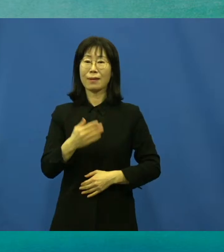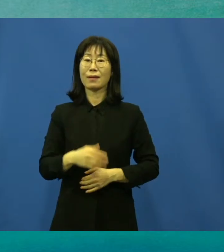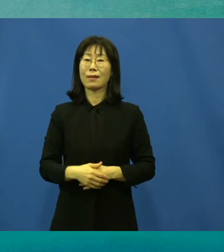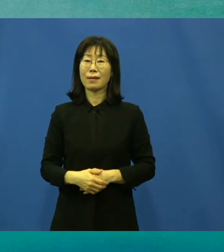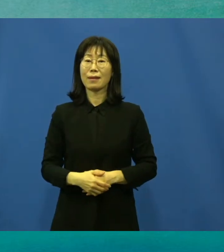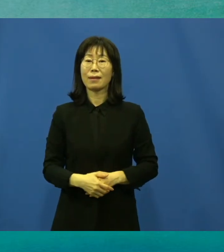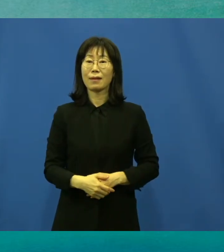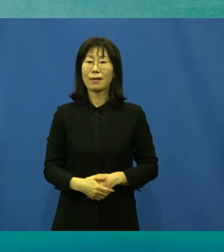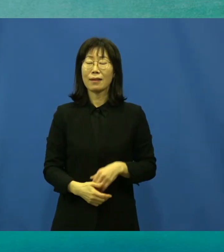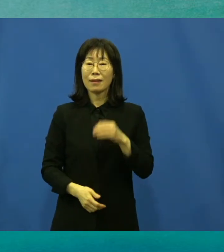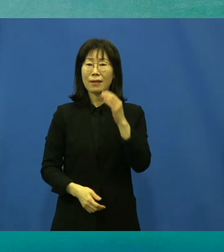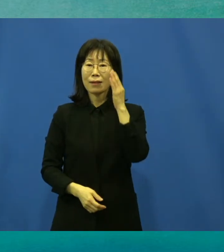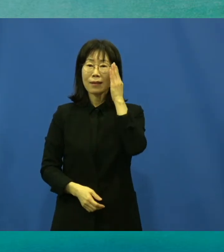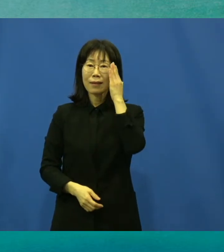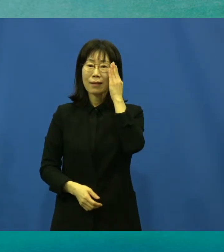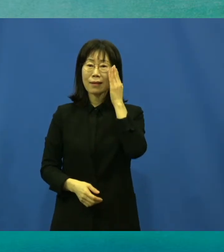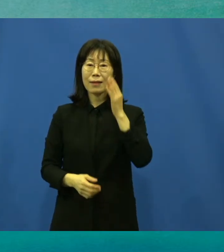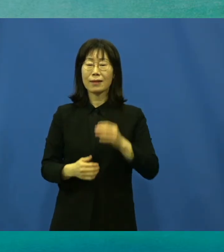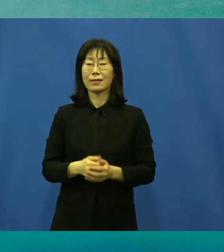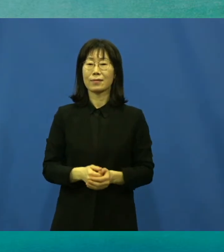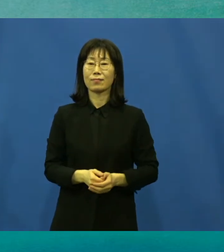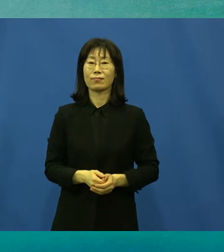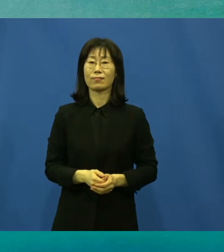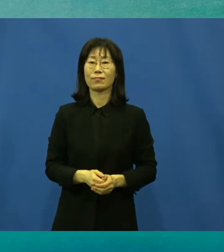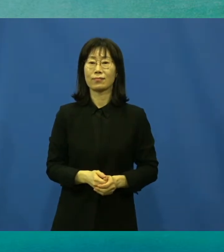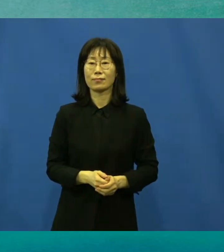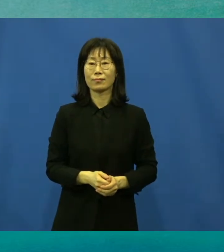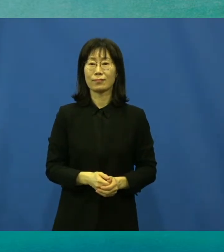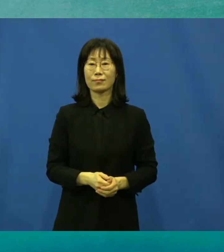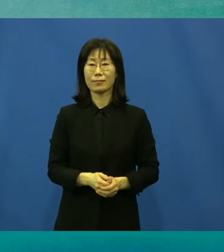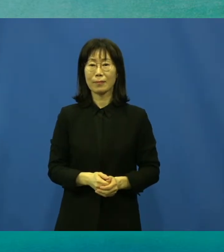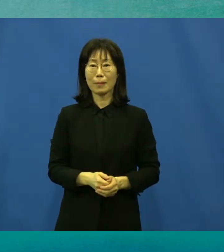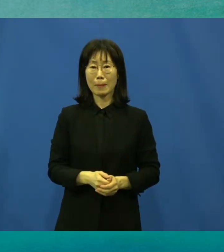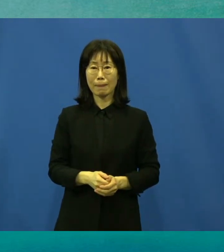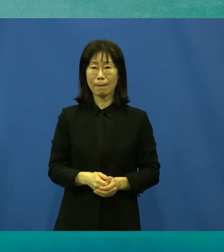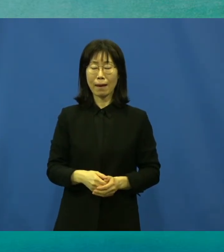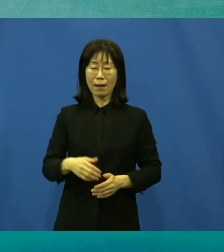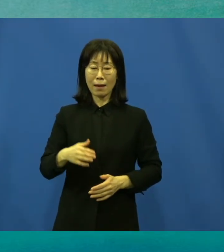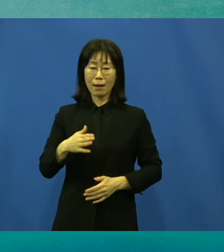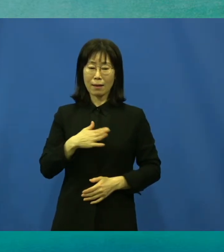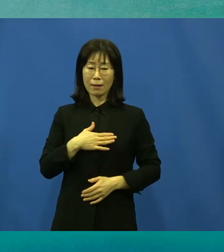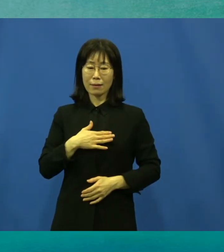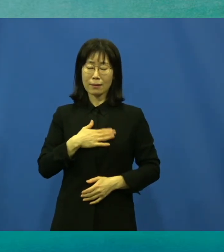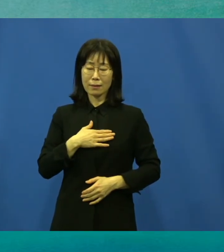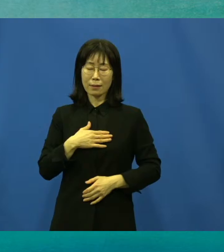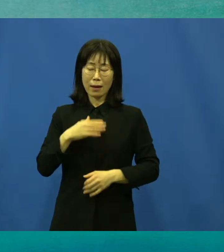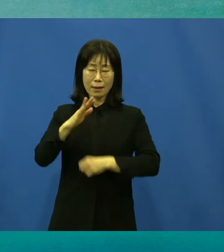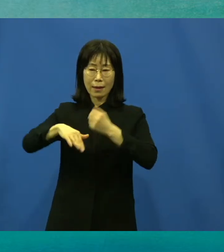자리에서 일어납니다. 우리도 모르게 금송아지를 만듭니다.